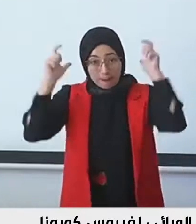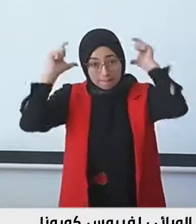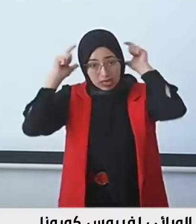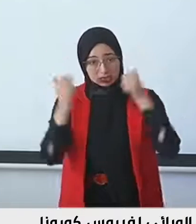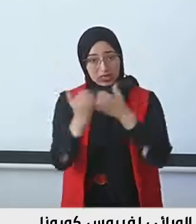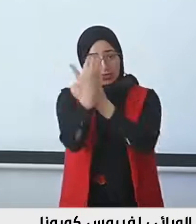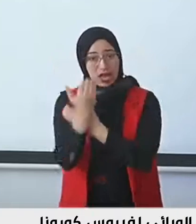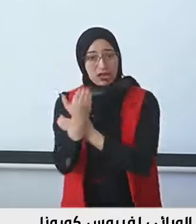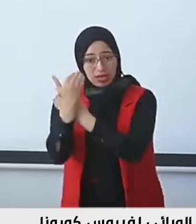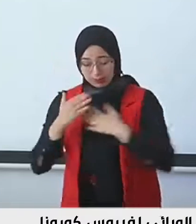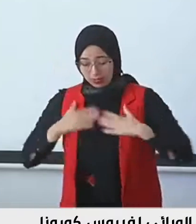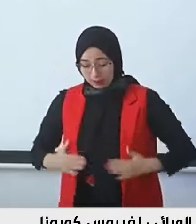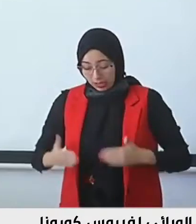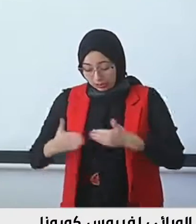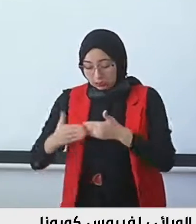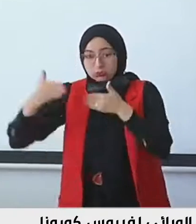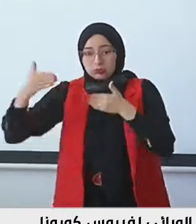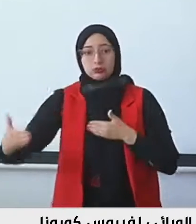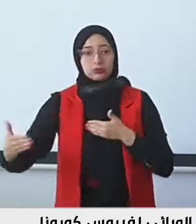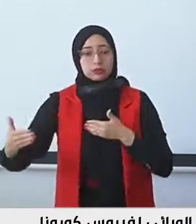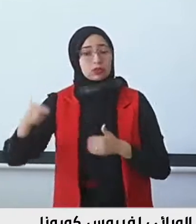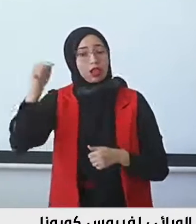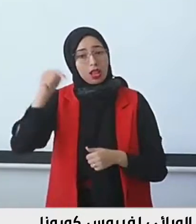وقت نأكدوا على التباعد الجسدي،